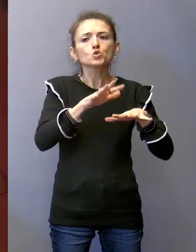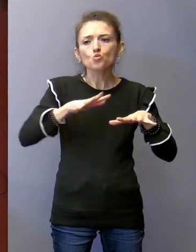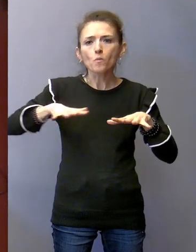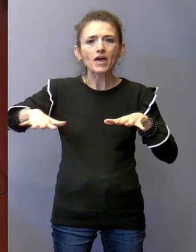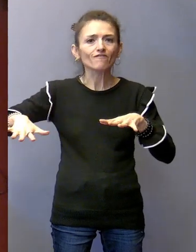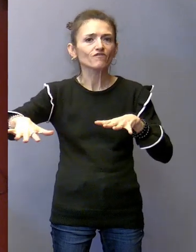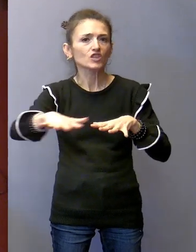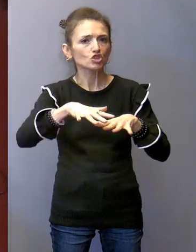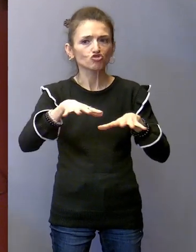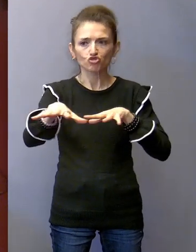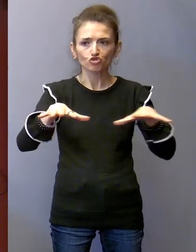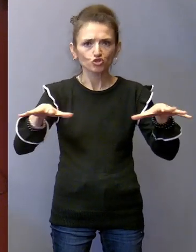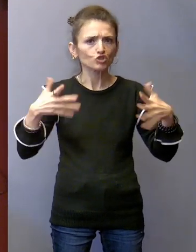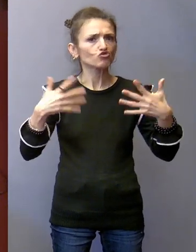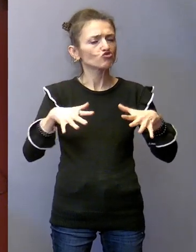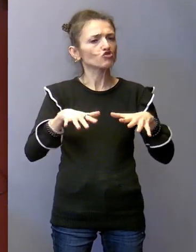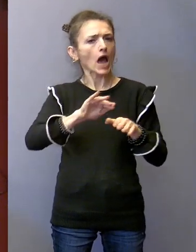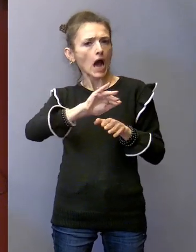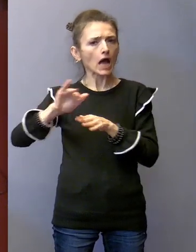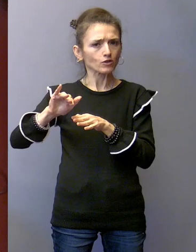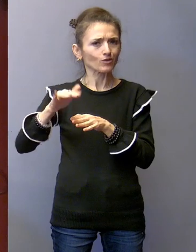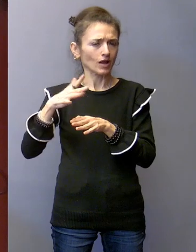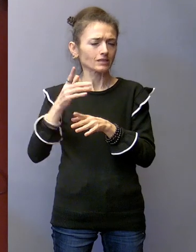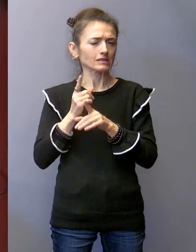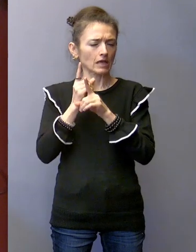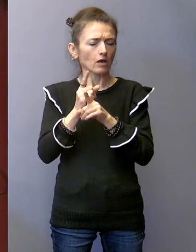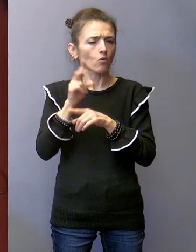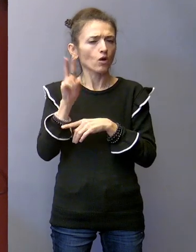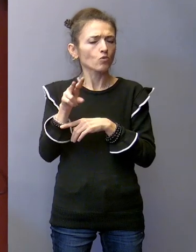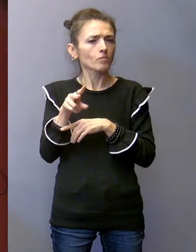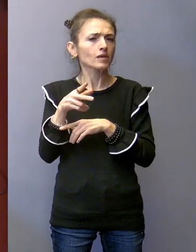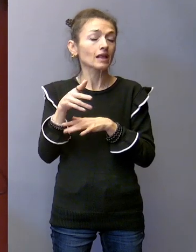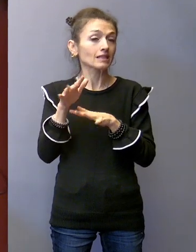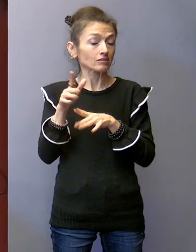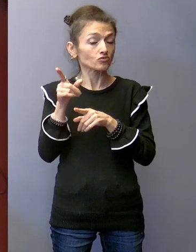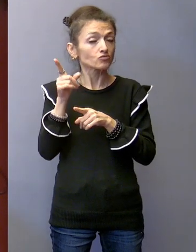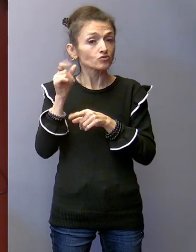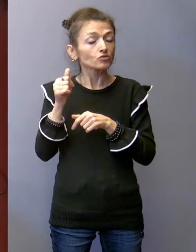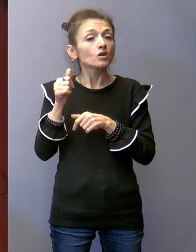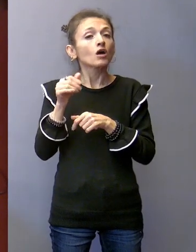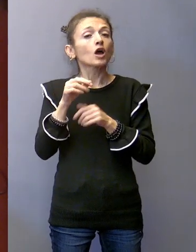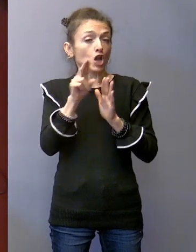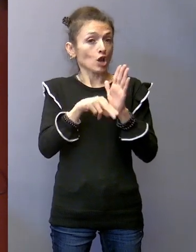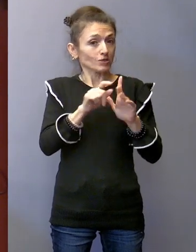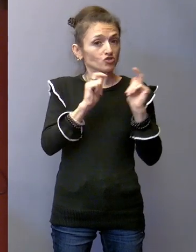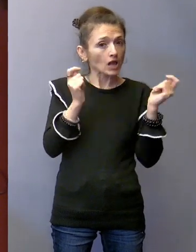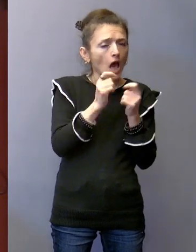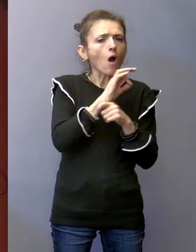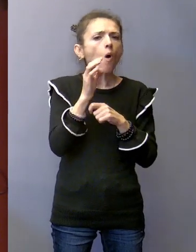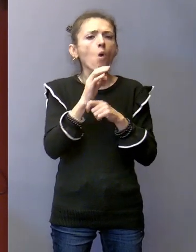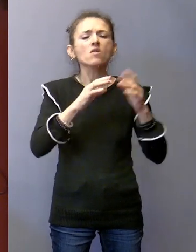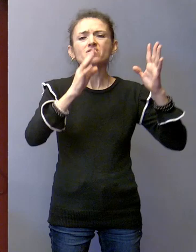ancor prima del 2015 in base all'articolo 10 3.3 delle norme Generali oppure di da